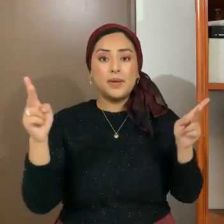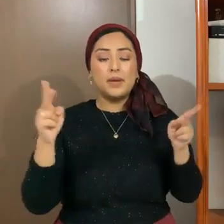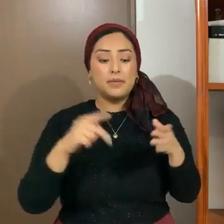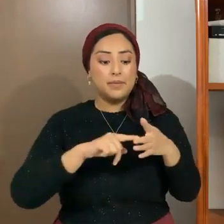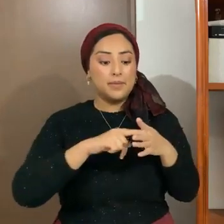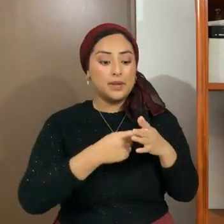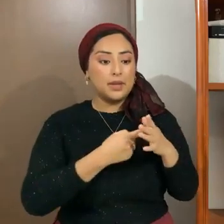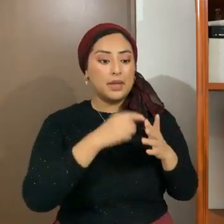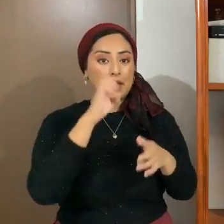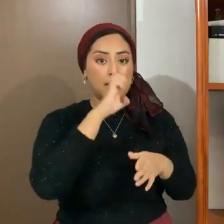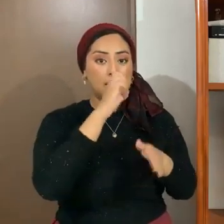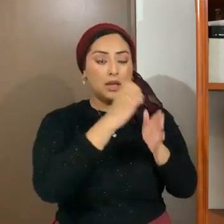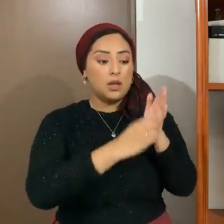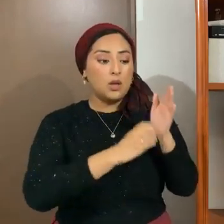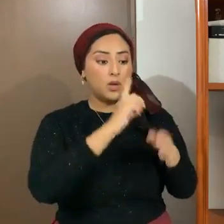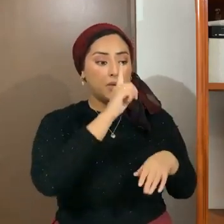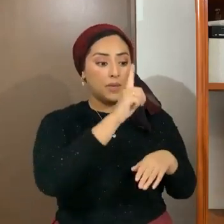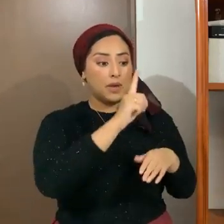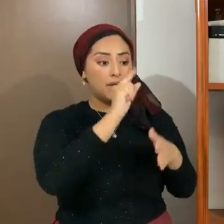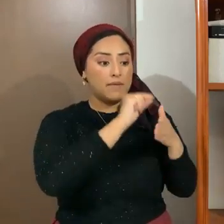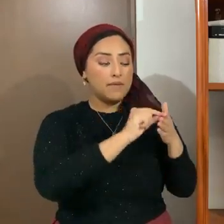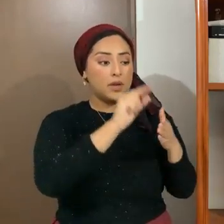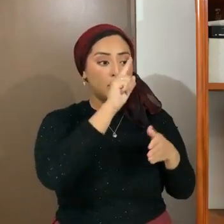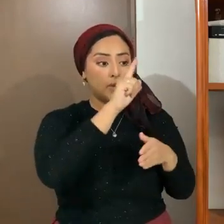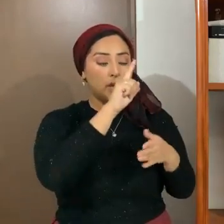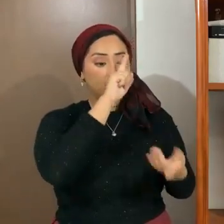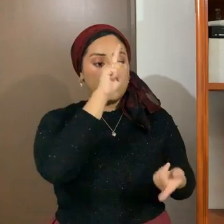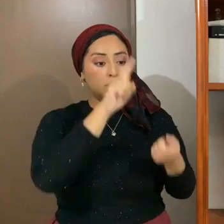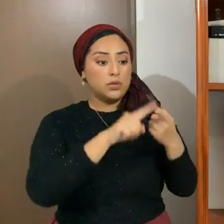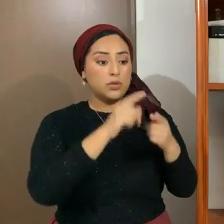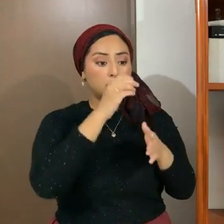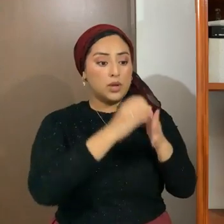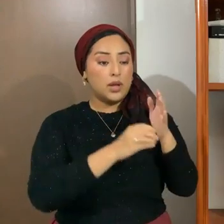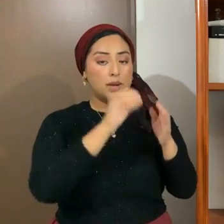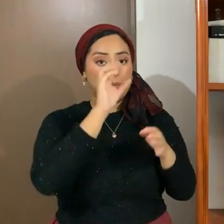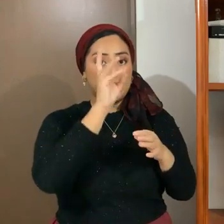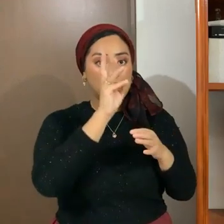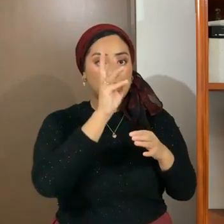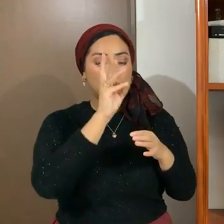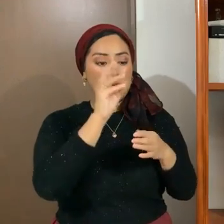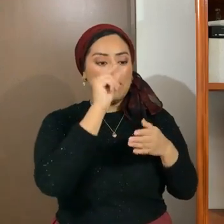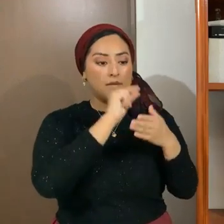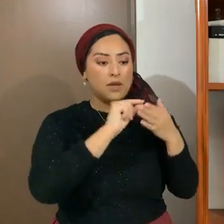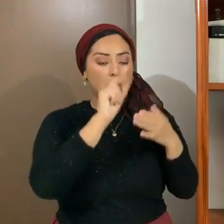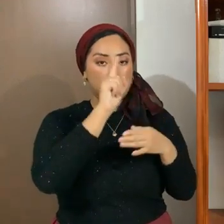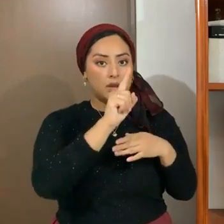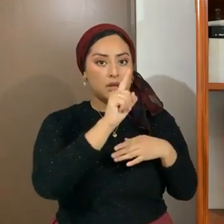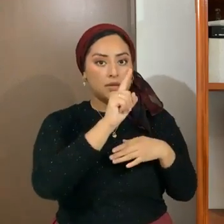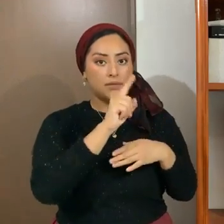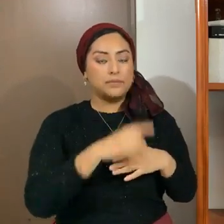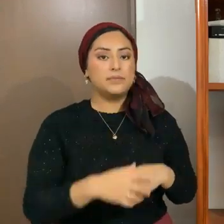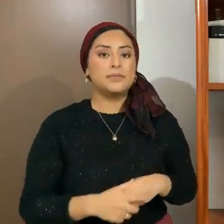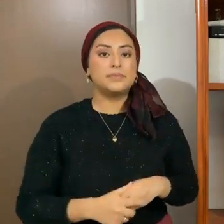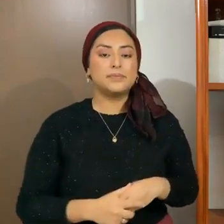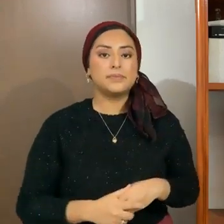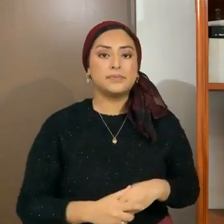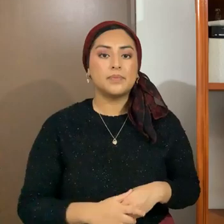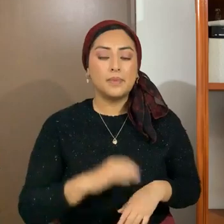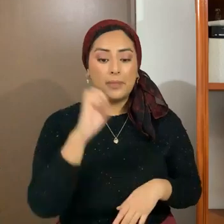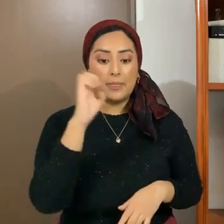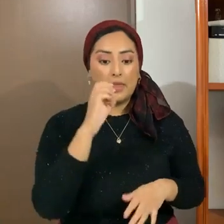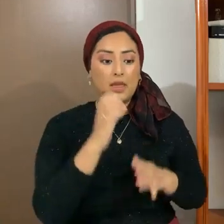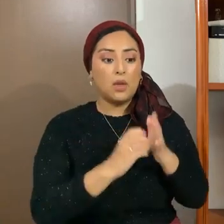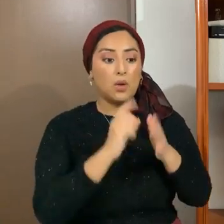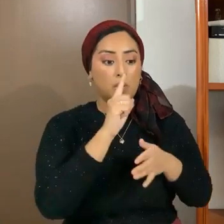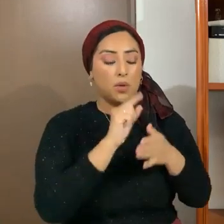abarca desde Éxodo 1, verso 1, hasta el capítulo 6, verso 1. Éxodo